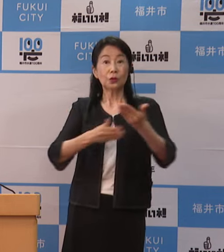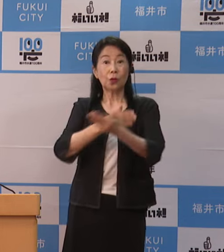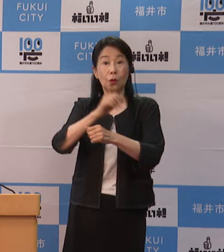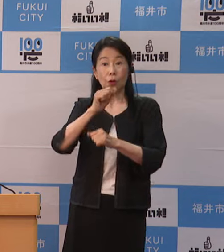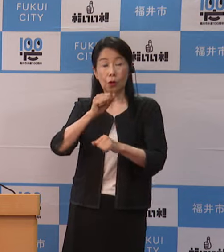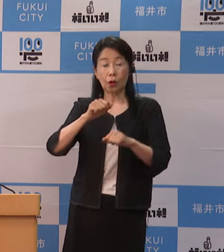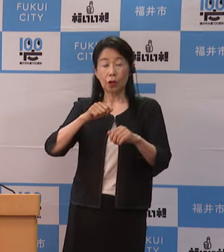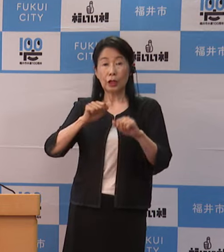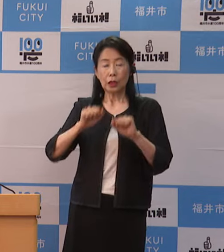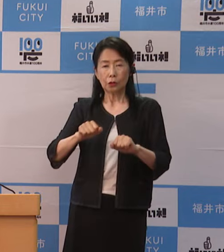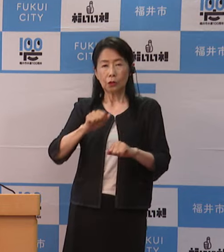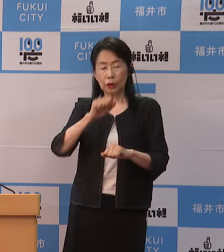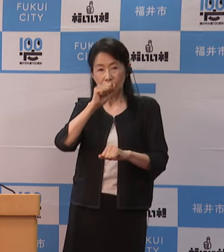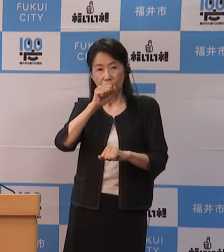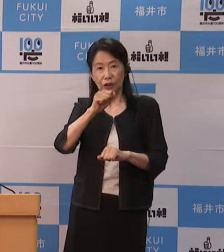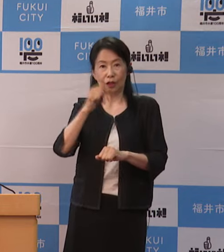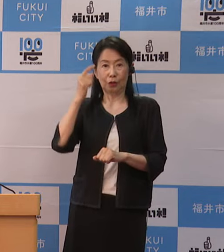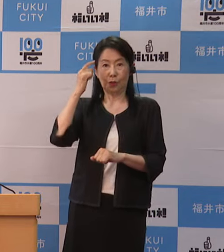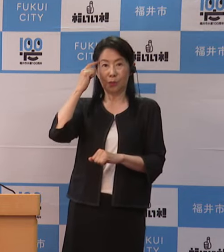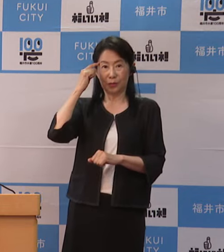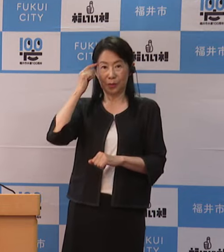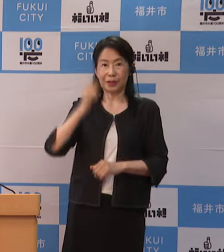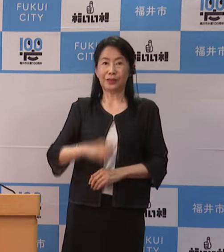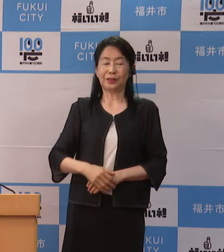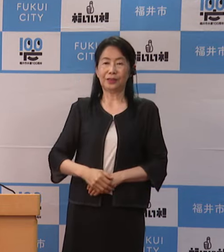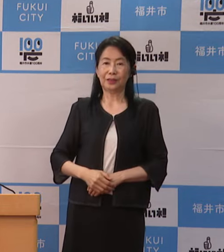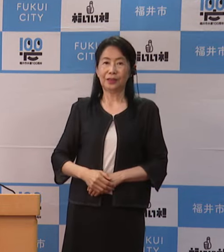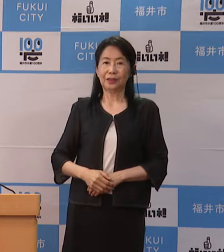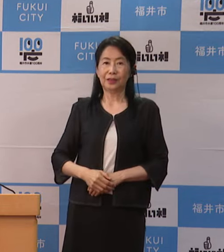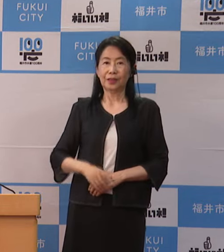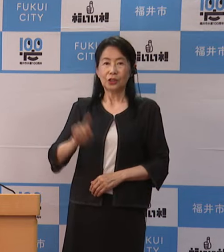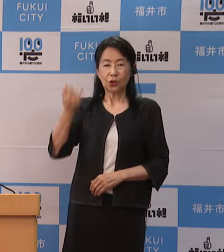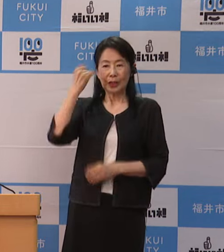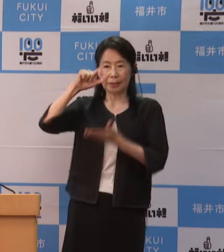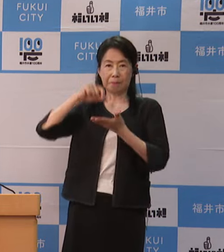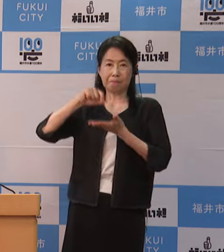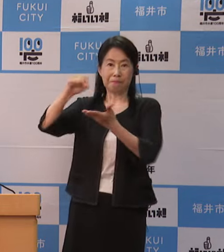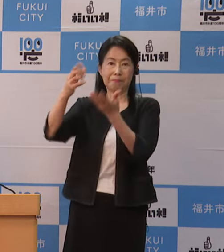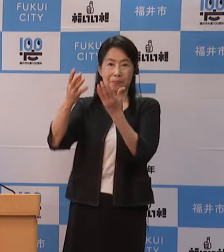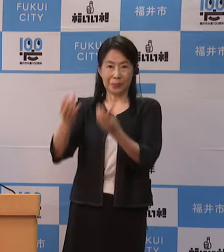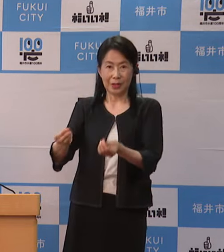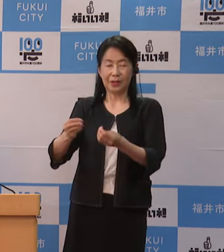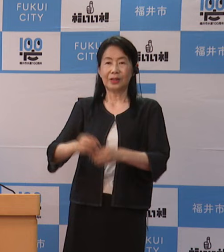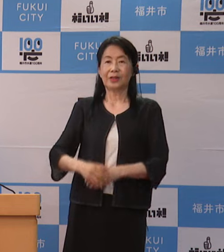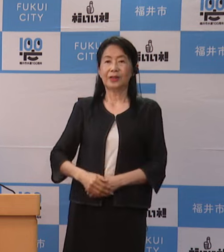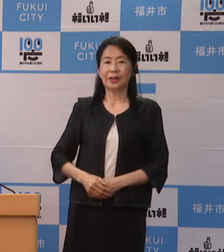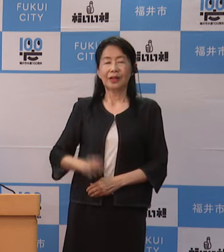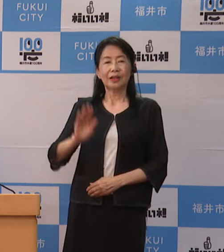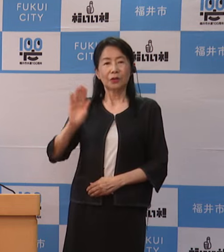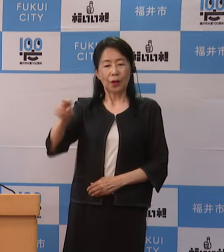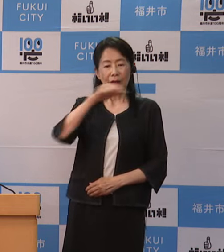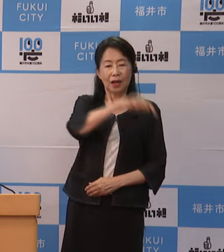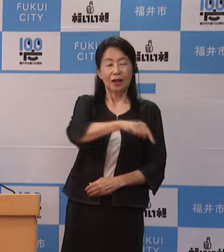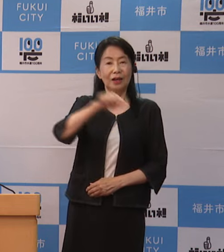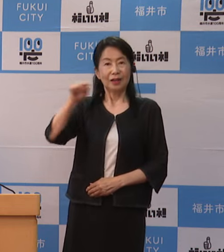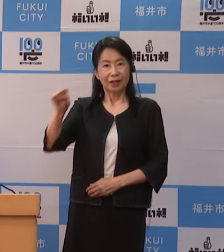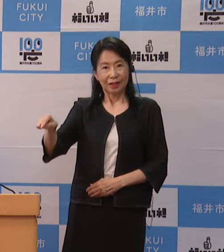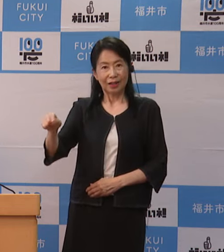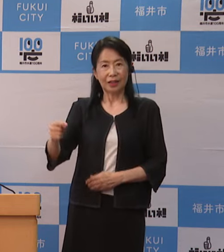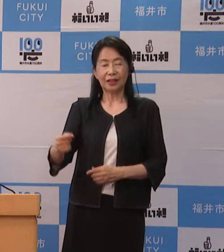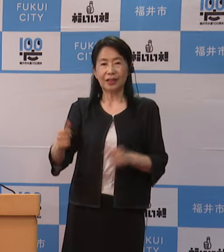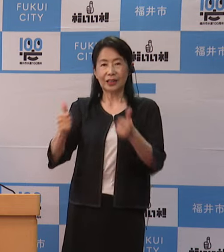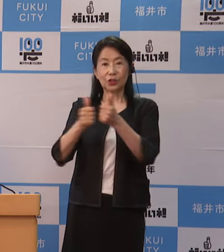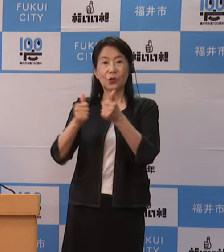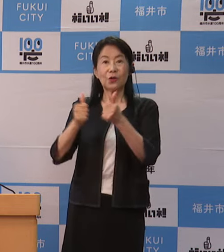のはすごい意味があることじゃないかなというふうに思って、そういった提案もさせていただきまして、これからしっかりとあ